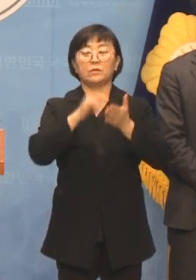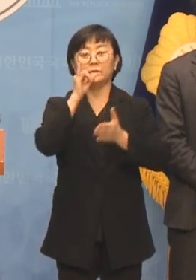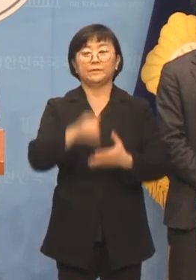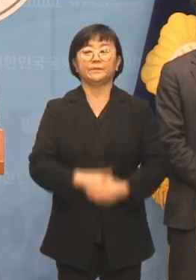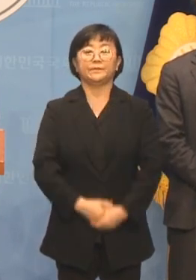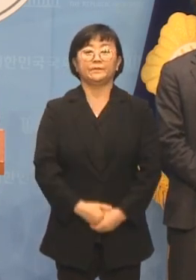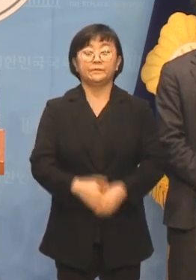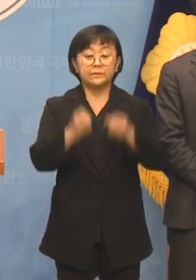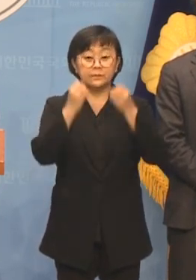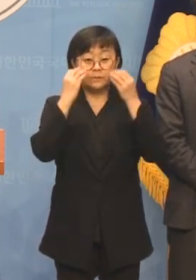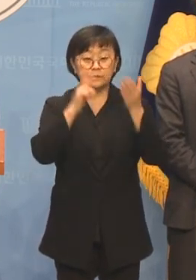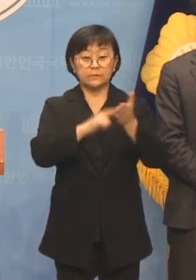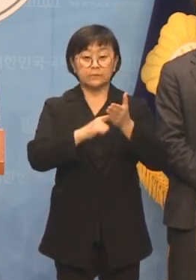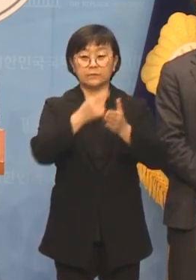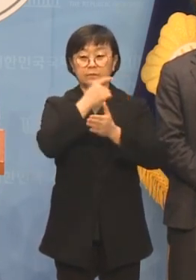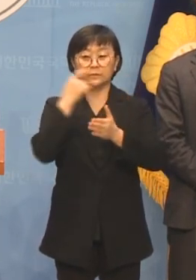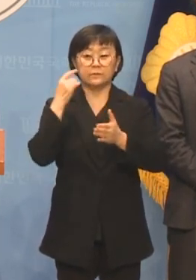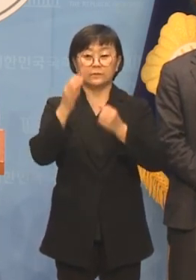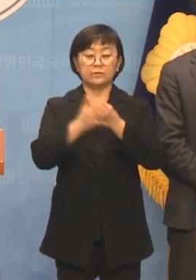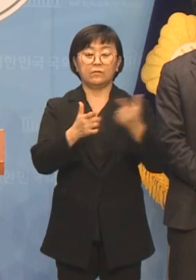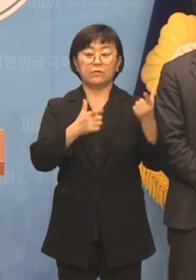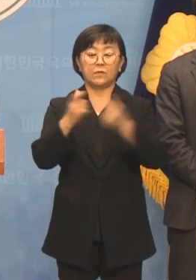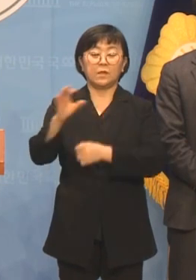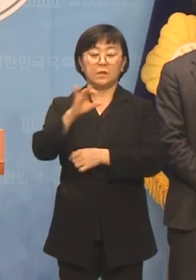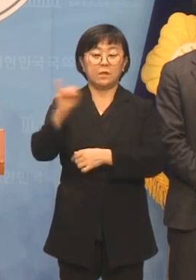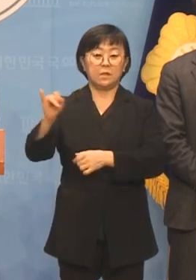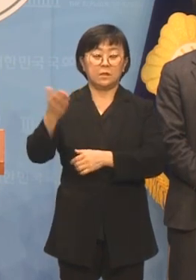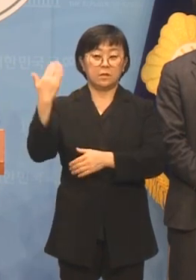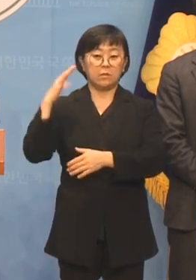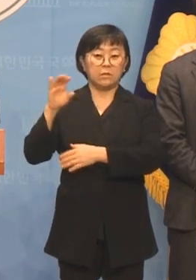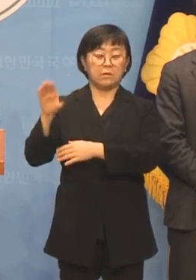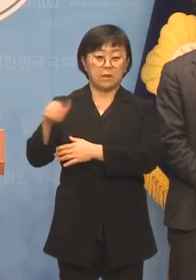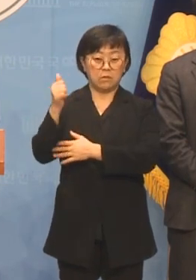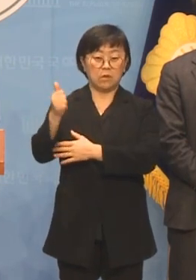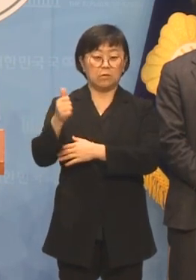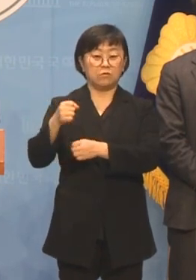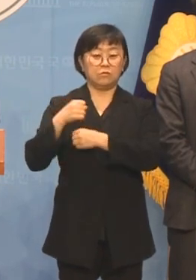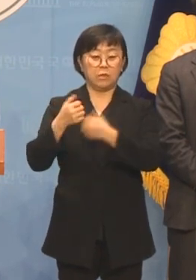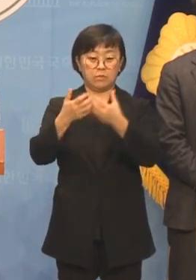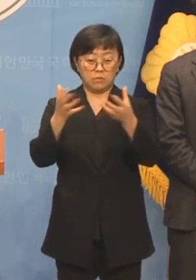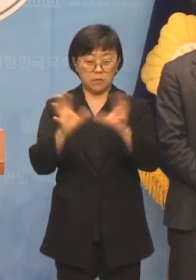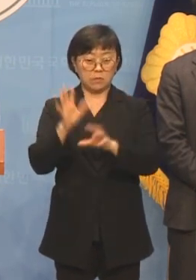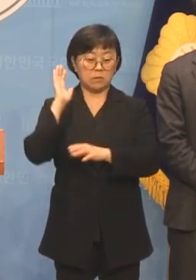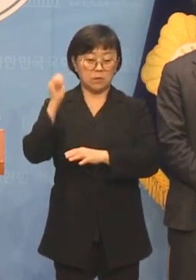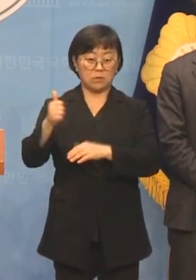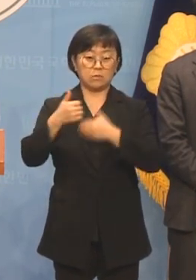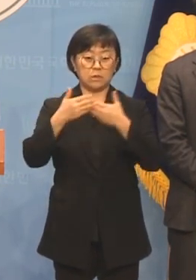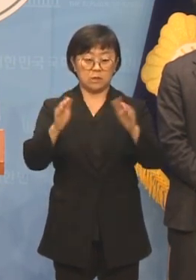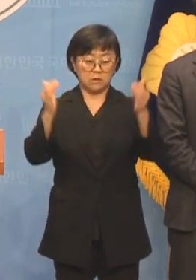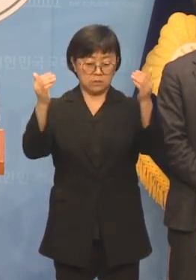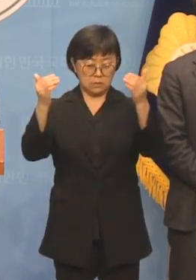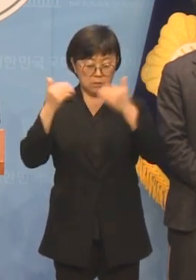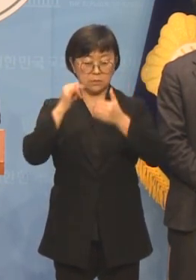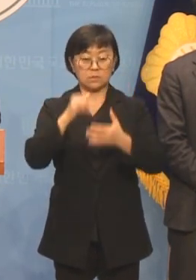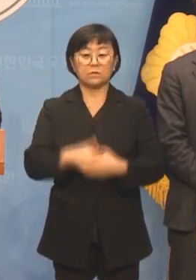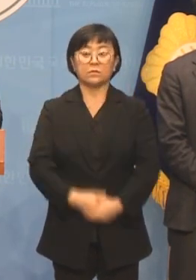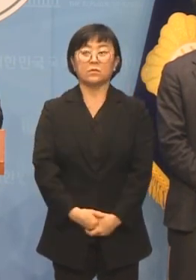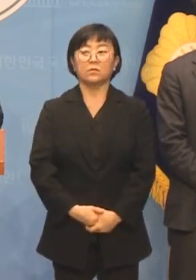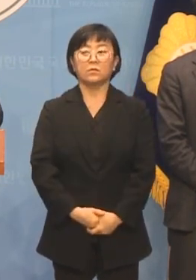있는데, 새롭게 드러나는 증거들이 모두 이종섭 전 장관과 국방부, 대통령실을 가리키고